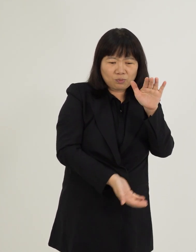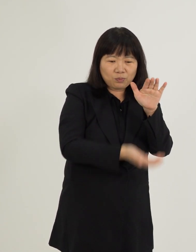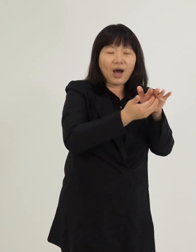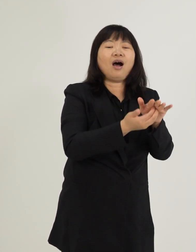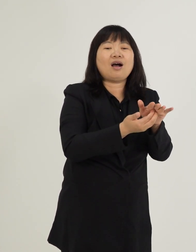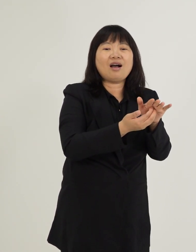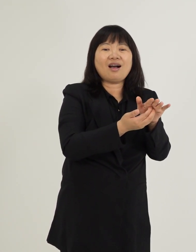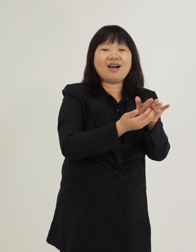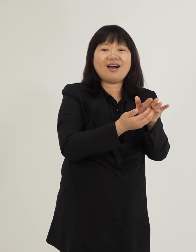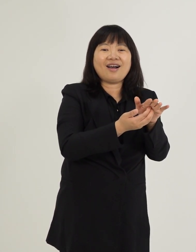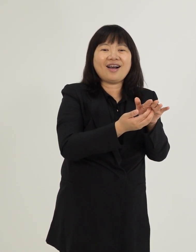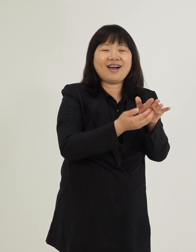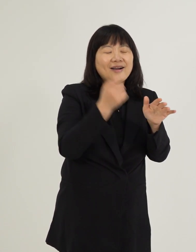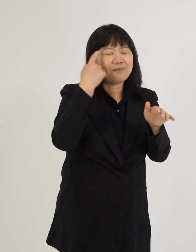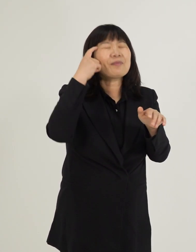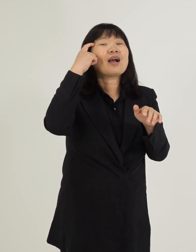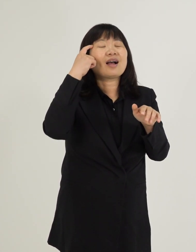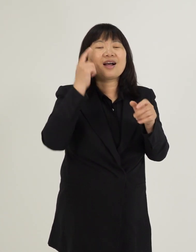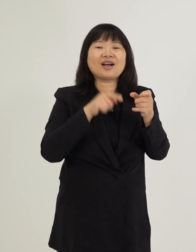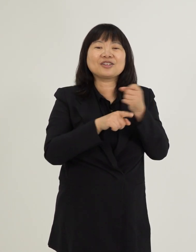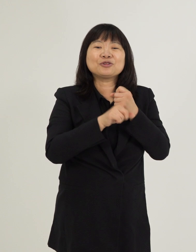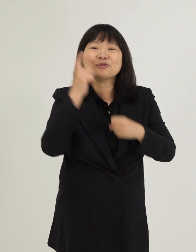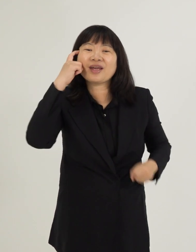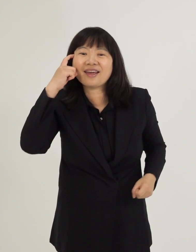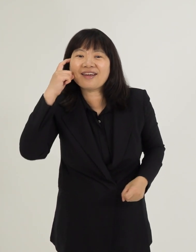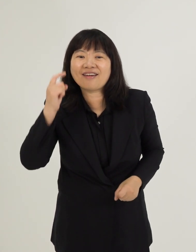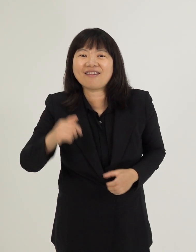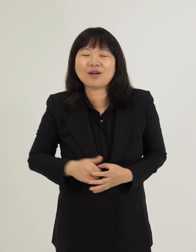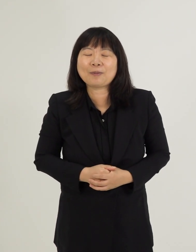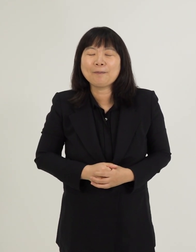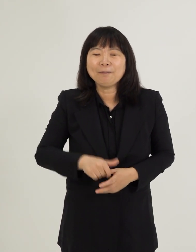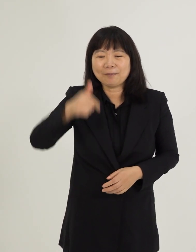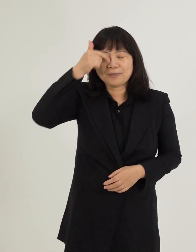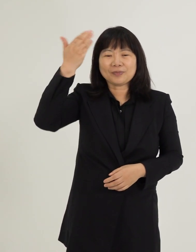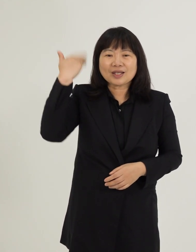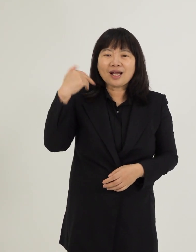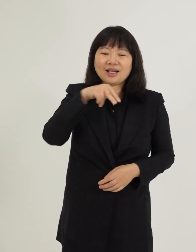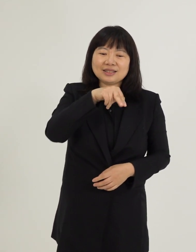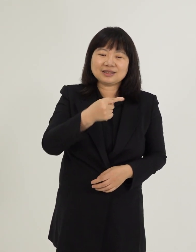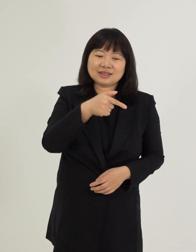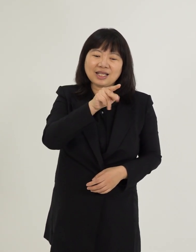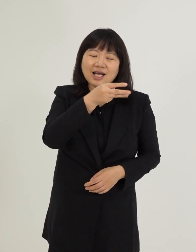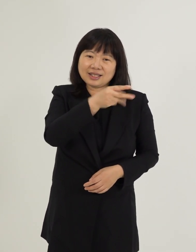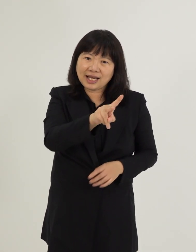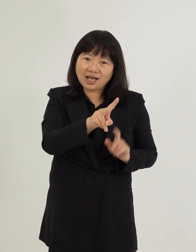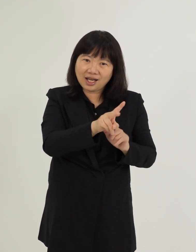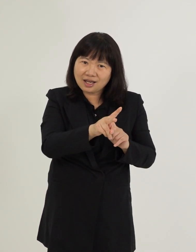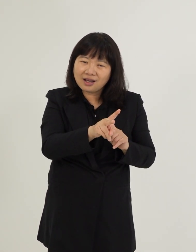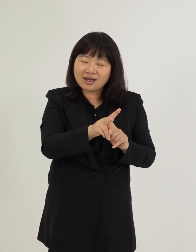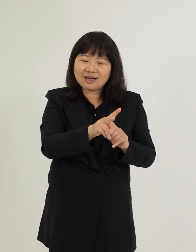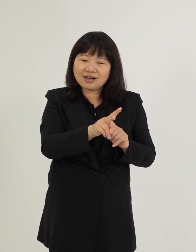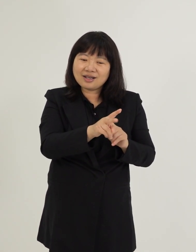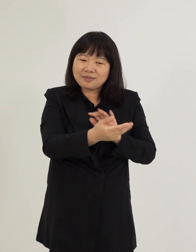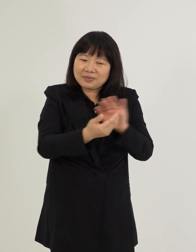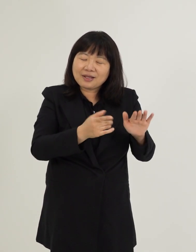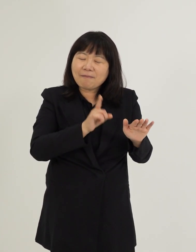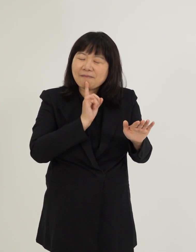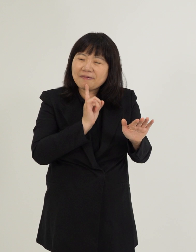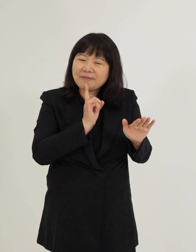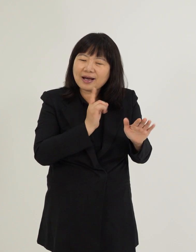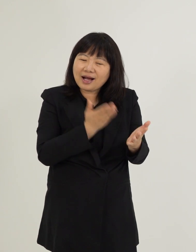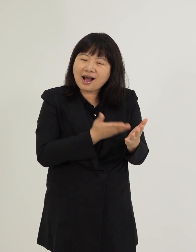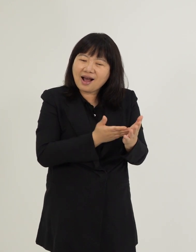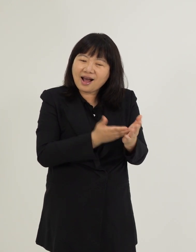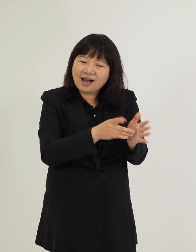그래서 수백 년 전 스가랴가 이 예언을 할 때 그 시대적 상황을 여러분들이